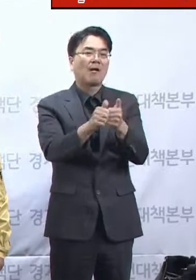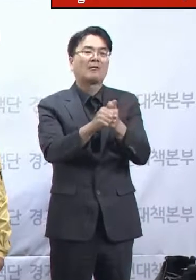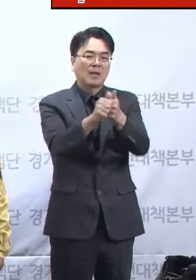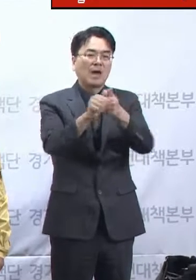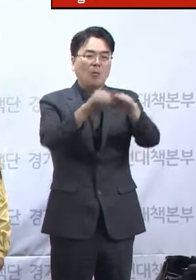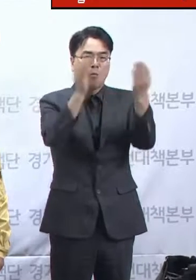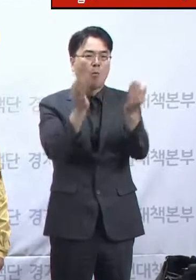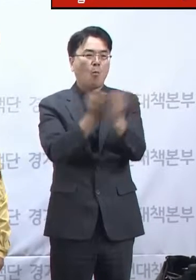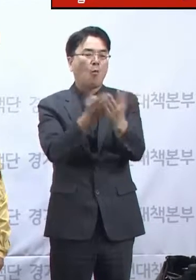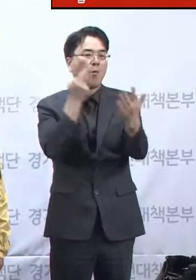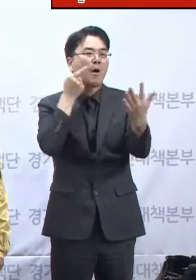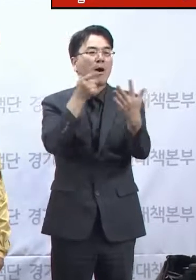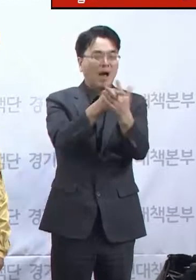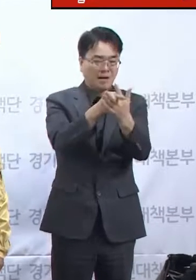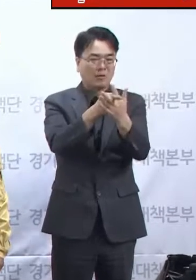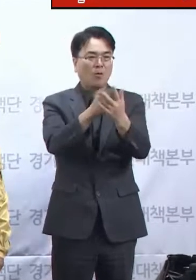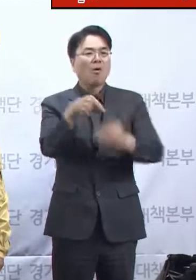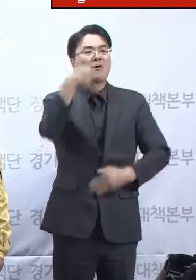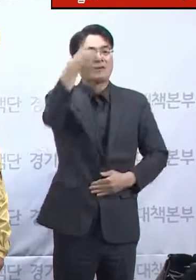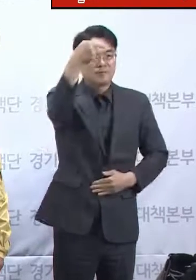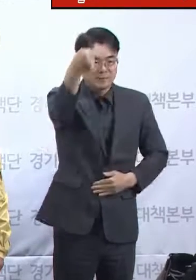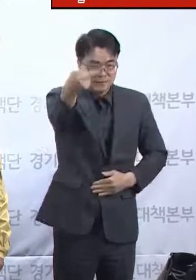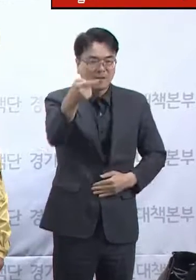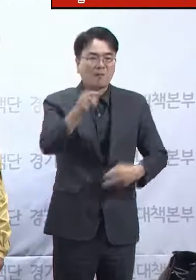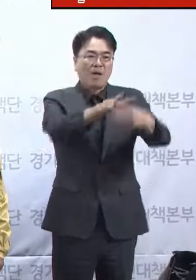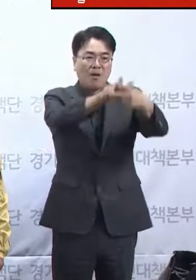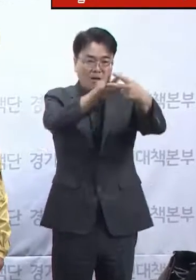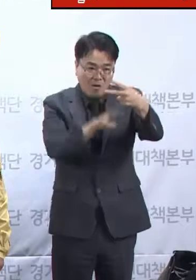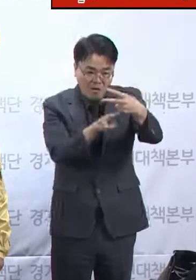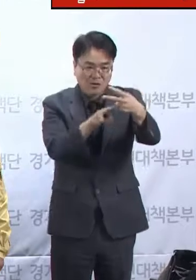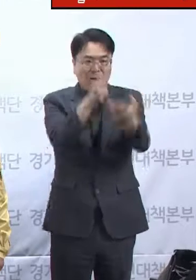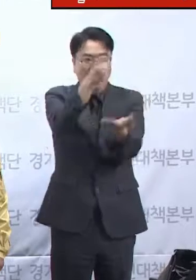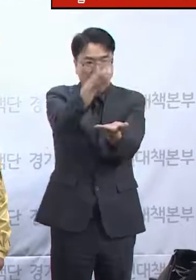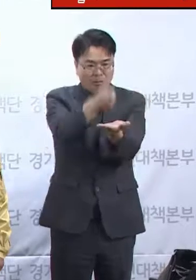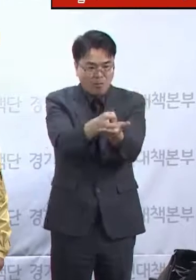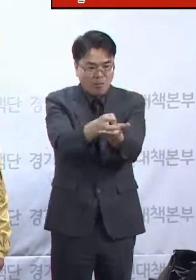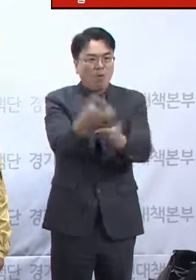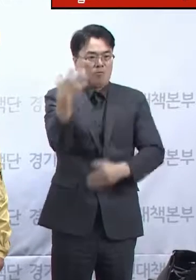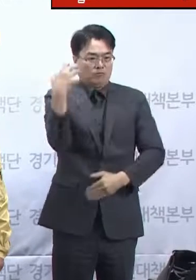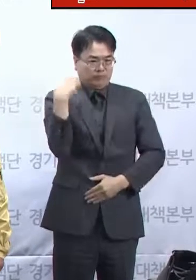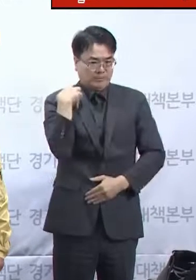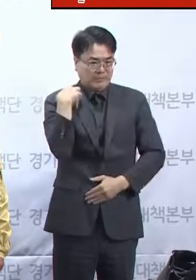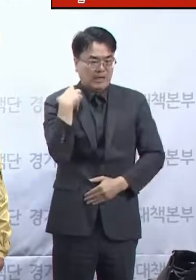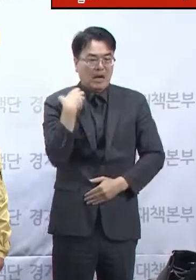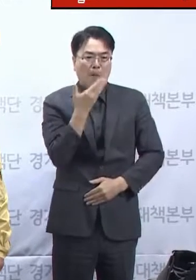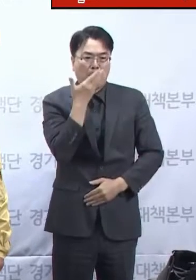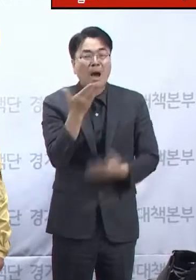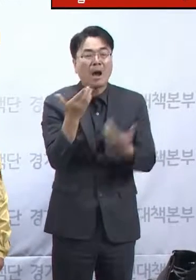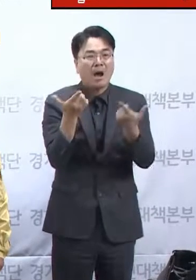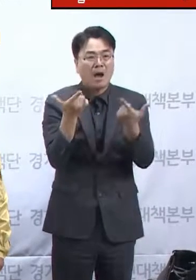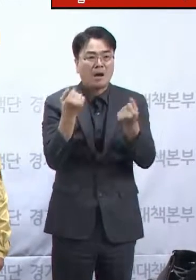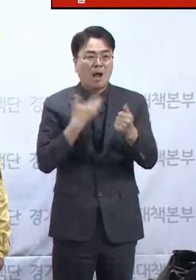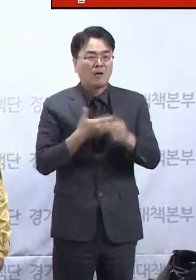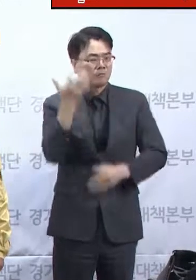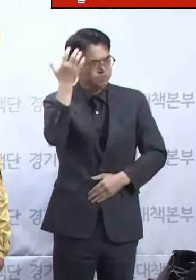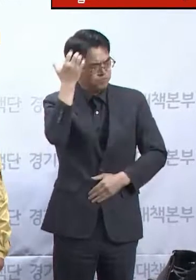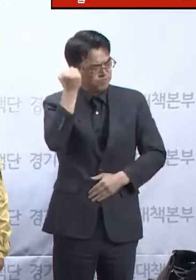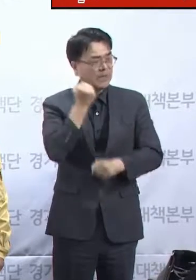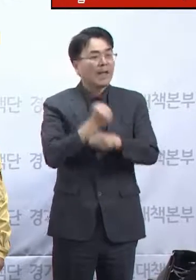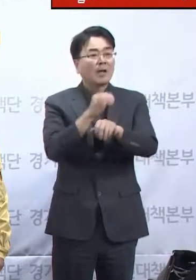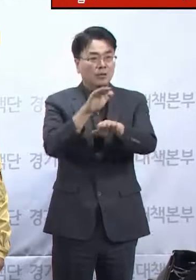없고 형사 책임과 민사상 구상 책임이 발생할 수 있다는 점을 말씀드리므로